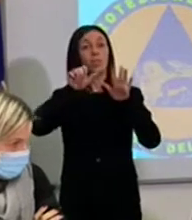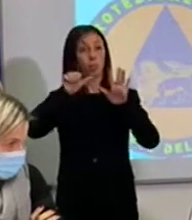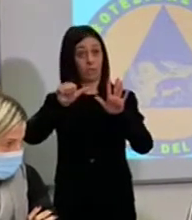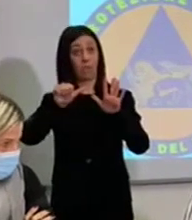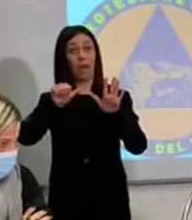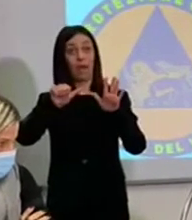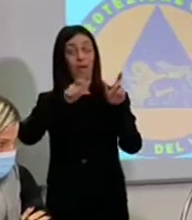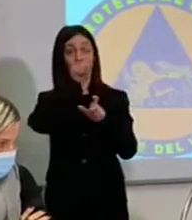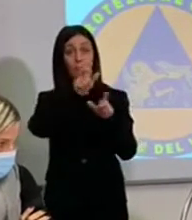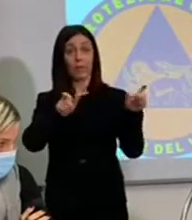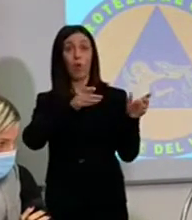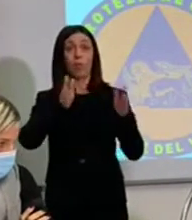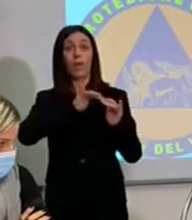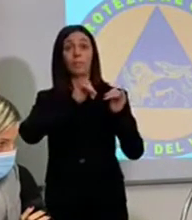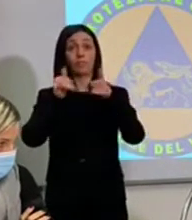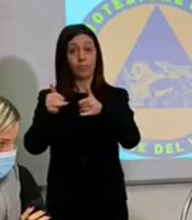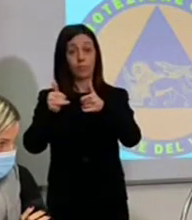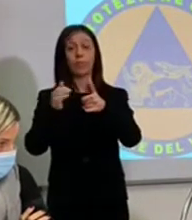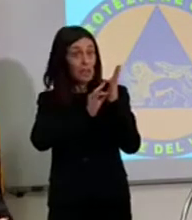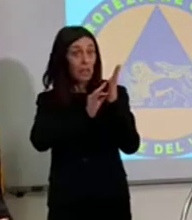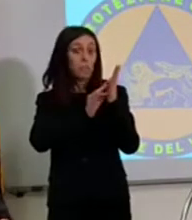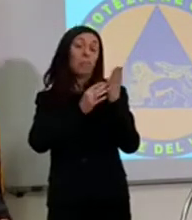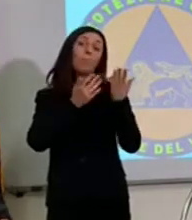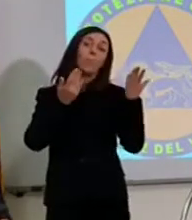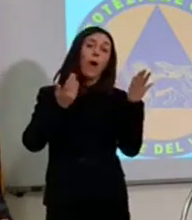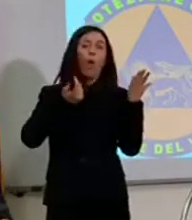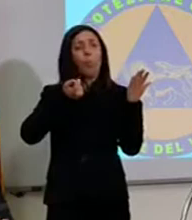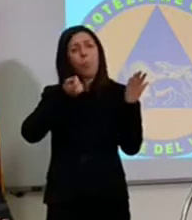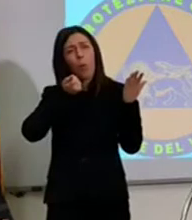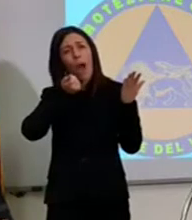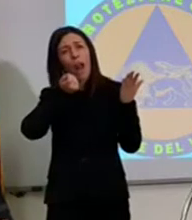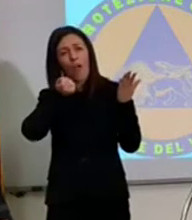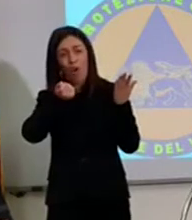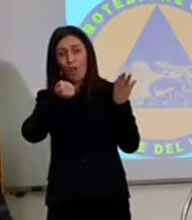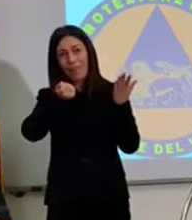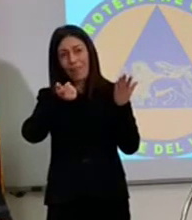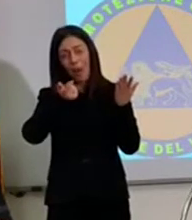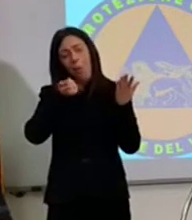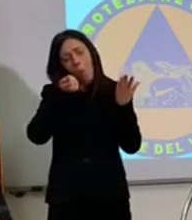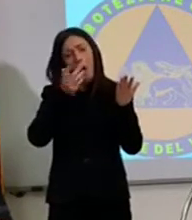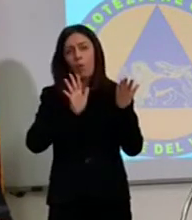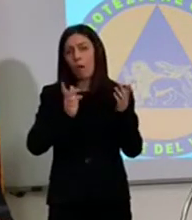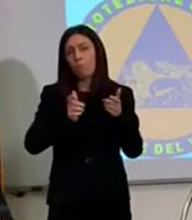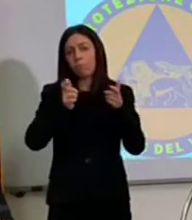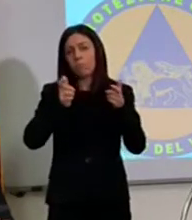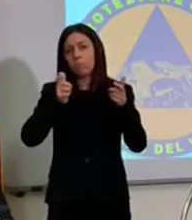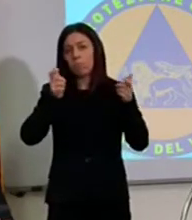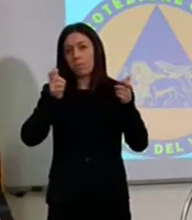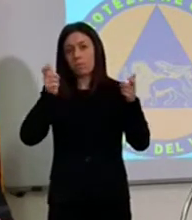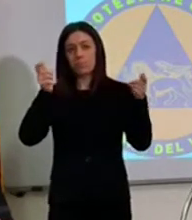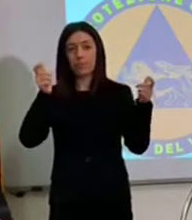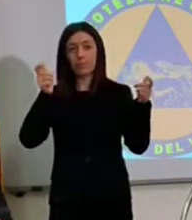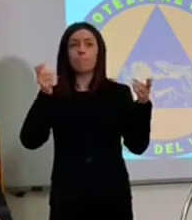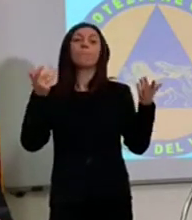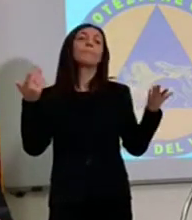preoccupazione nel corso del punto stampa quotidiano sottolineando ancora una volta gli errori che tante persone fanno perché non seguono